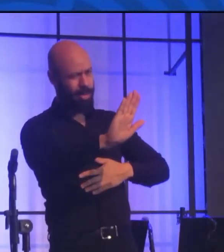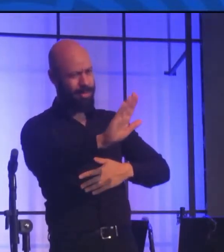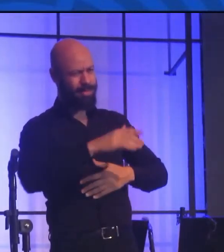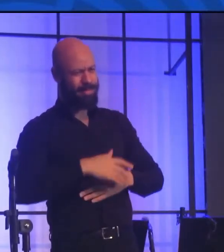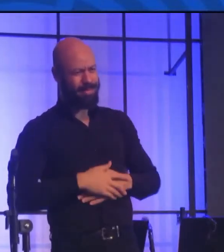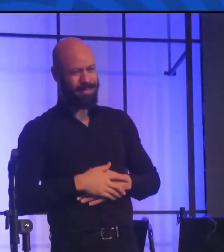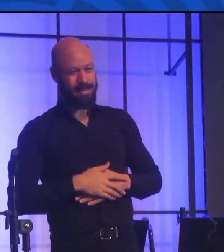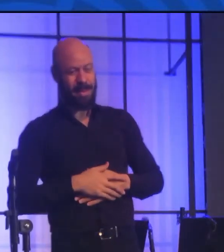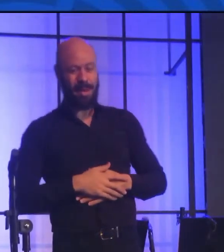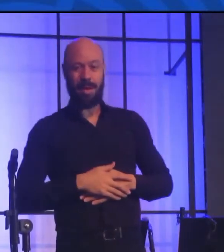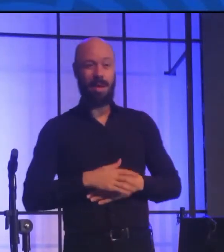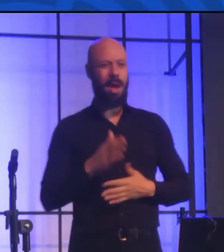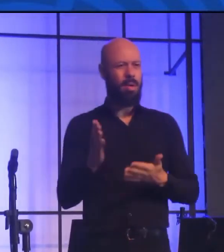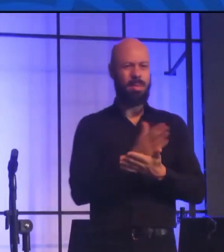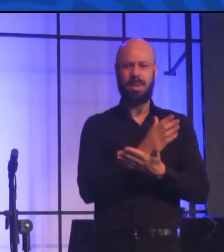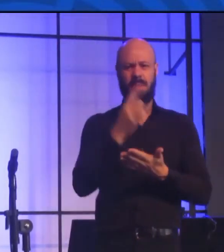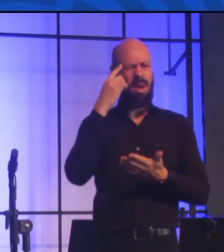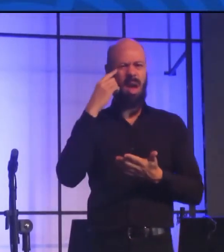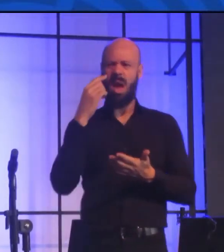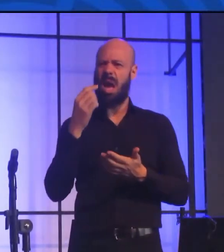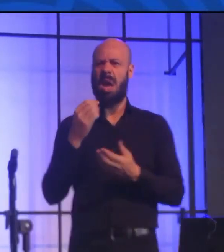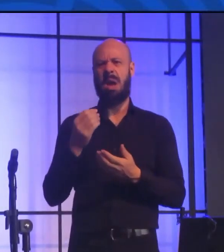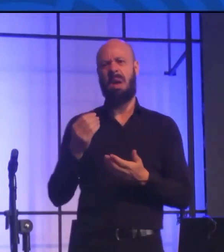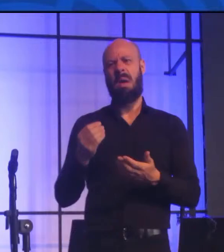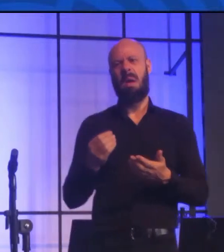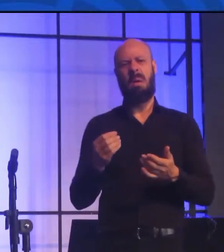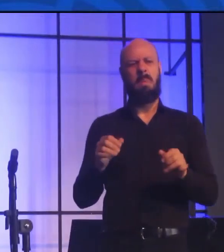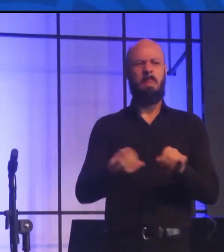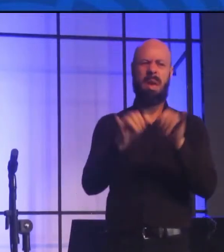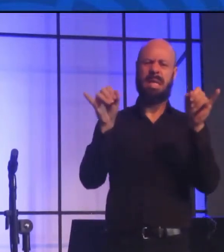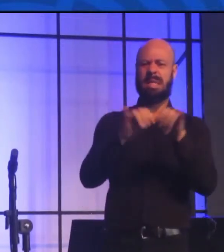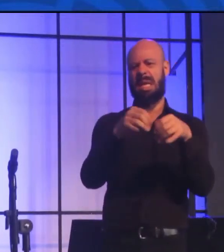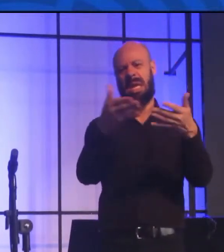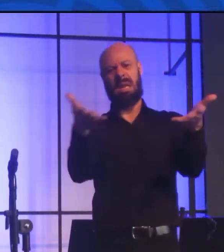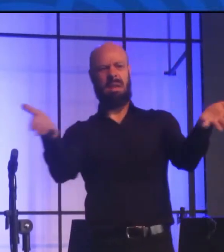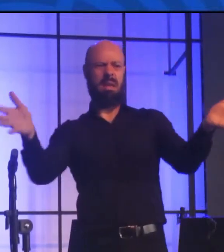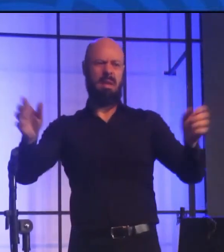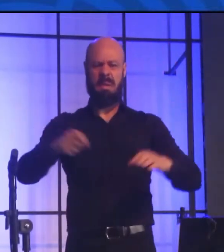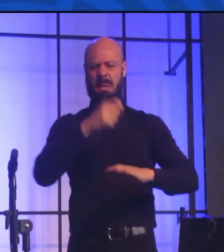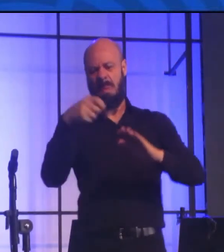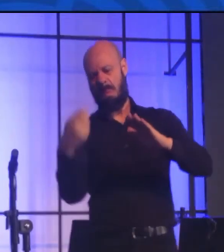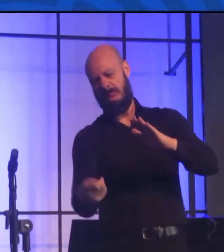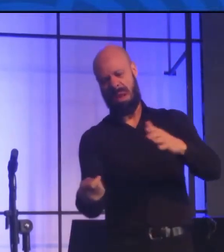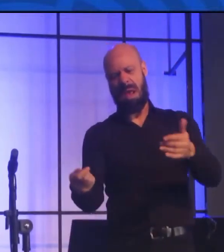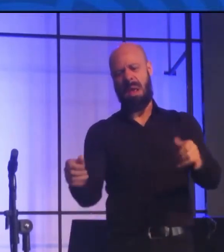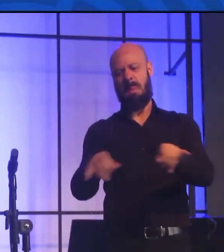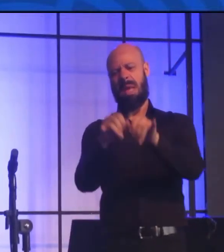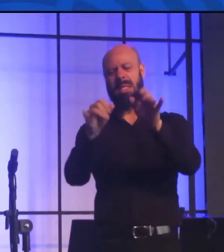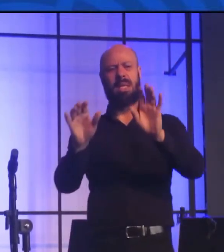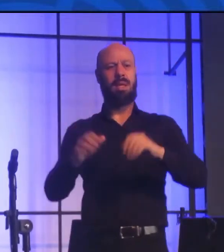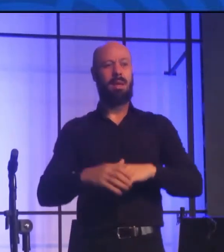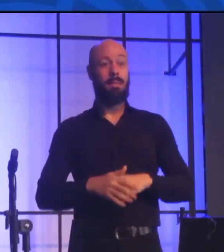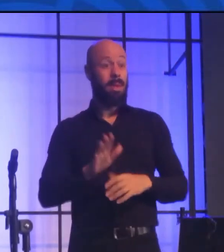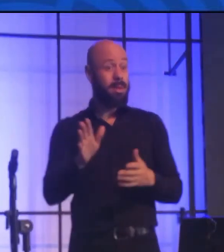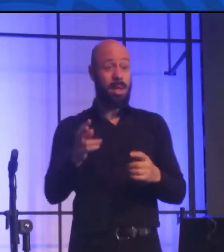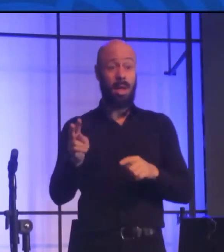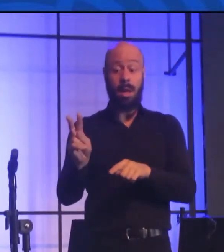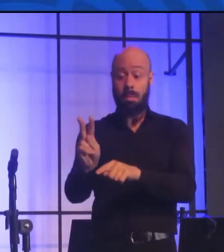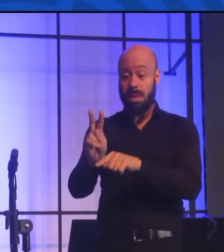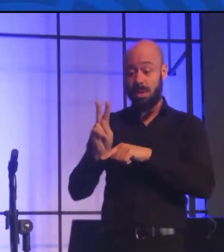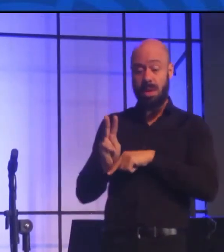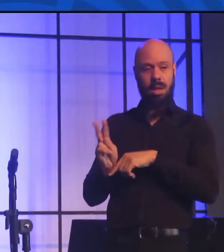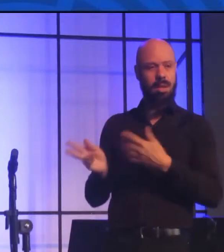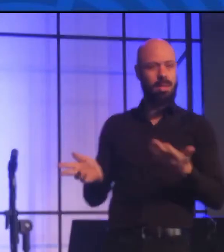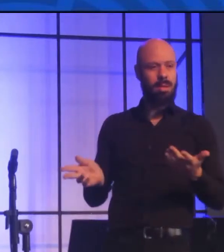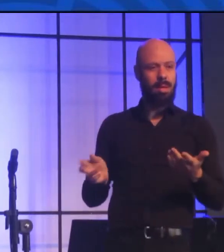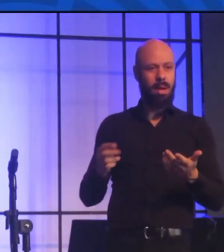isso é tão insignificante, é tão pequeno, mas para você tem o seu valor, tem o seu preço. Deus conhece até a